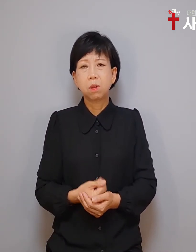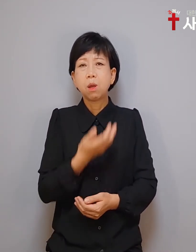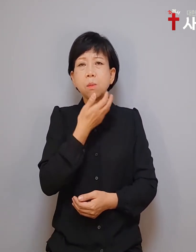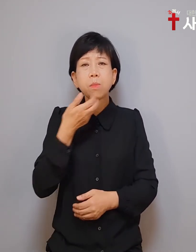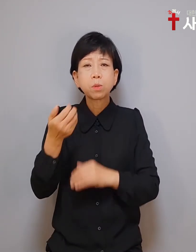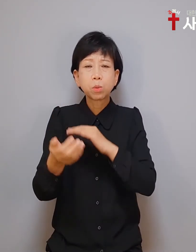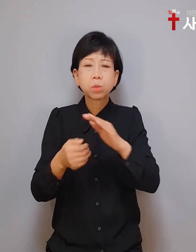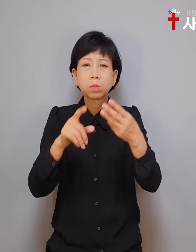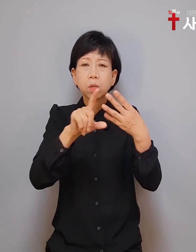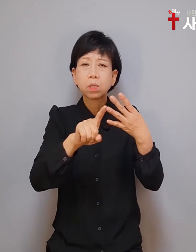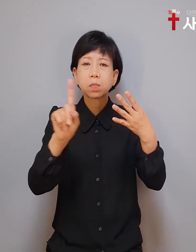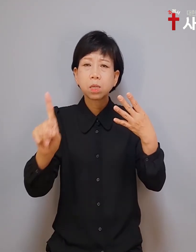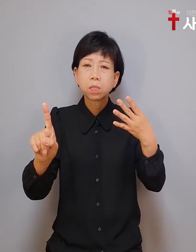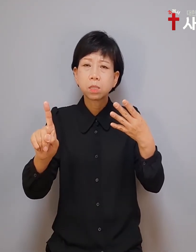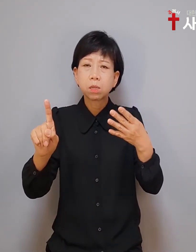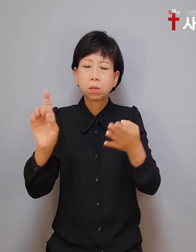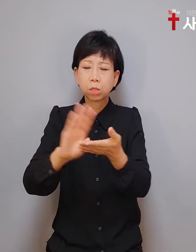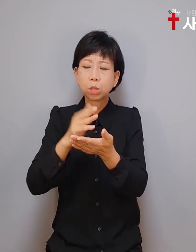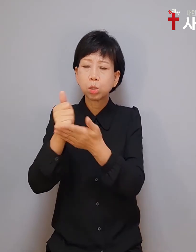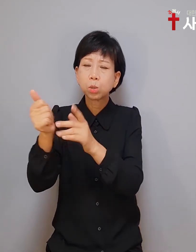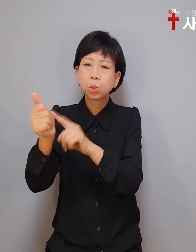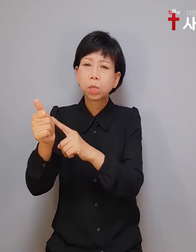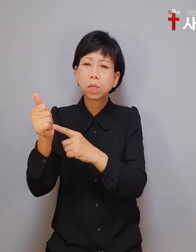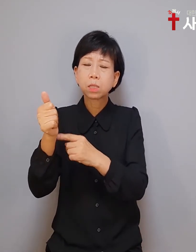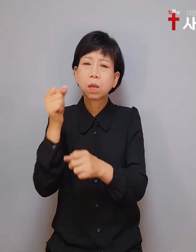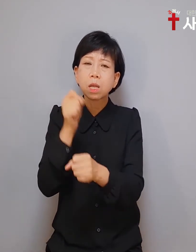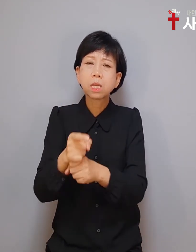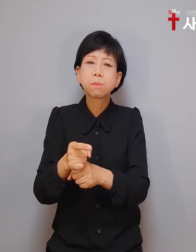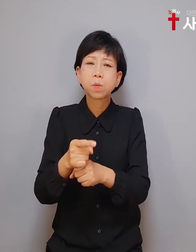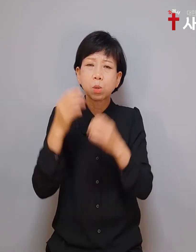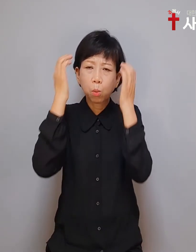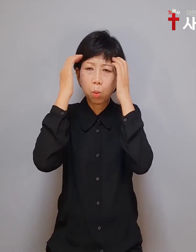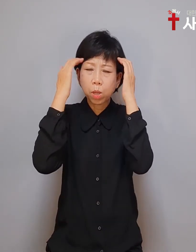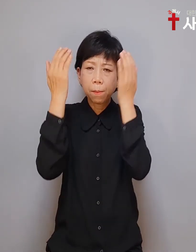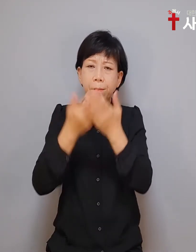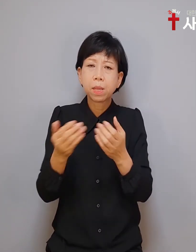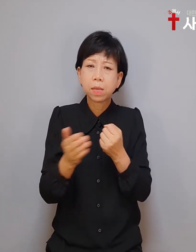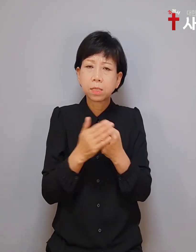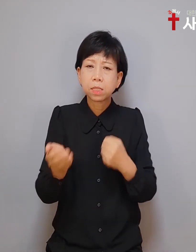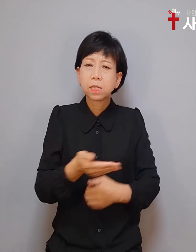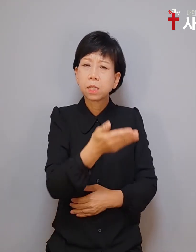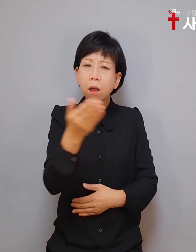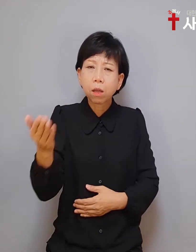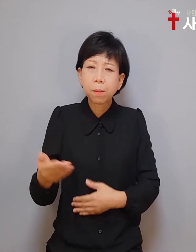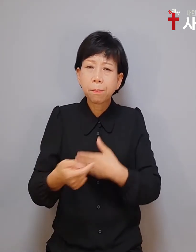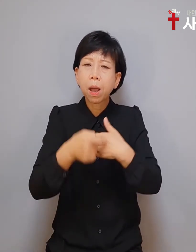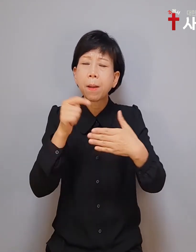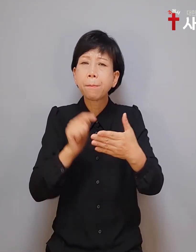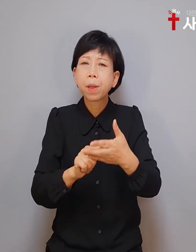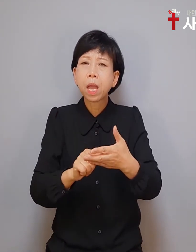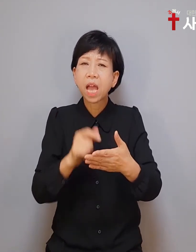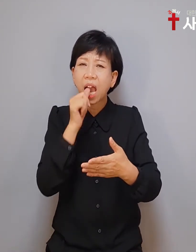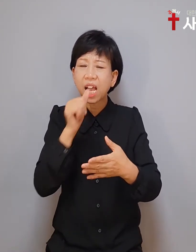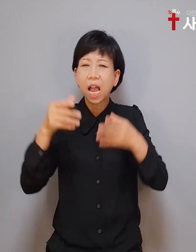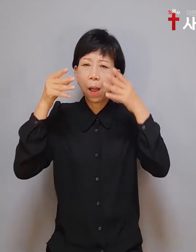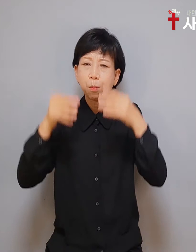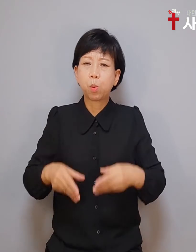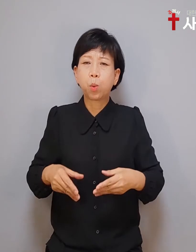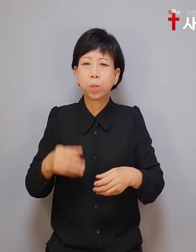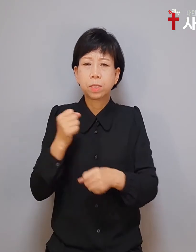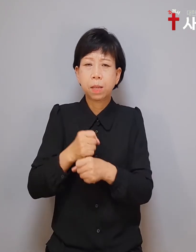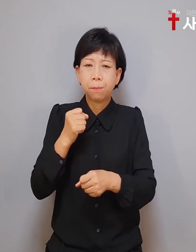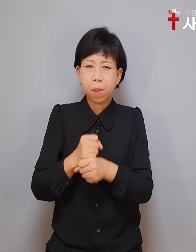같은 마음으로 뭘 삼으라? 갑옷을 삼으라. 이는 육체의 고난을 받은 자는 죄를 그쳤음이니.